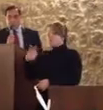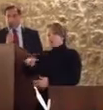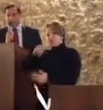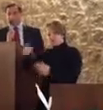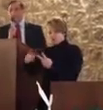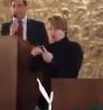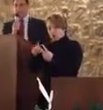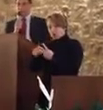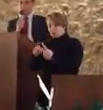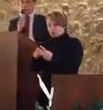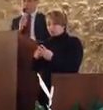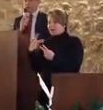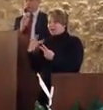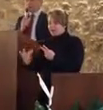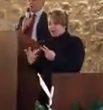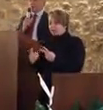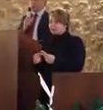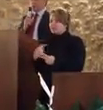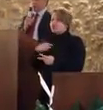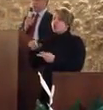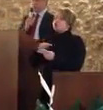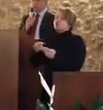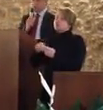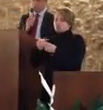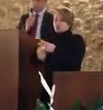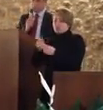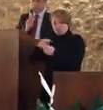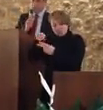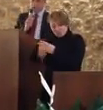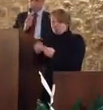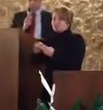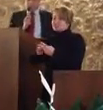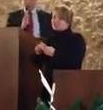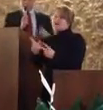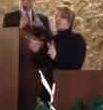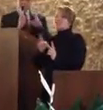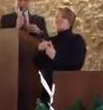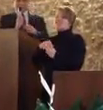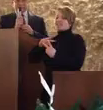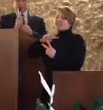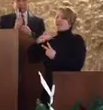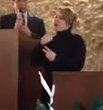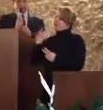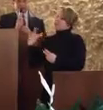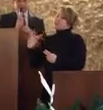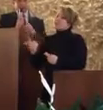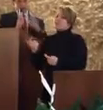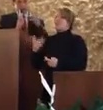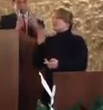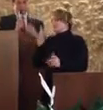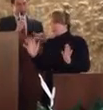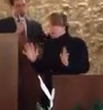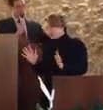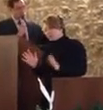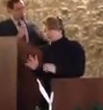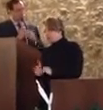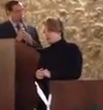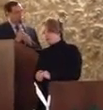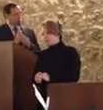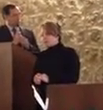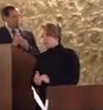cui ti ringrazio come sottosegretario alla difesa, per un motivo abbastanza semplice, che poi in parte è